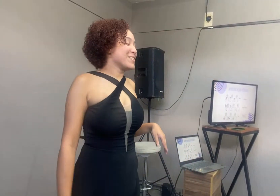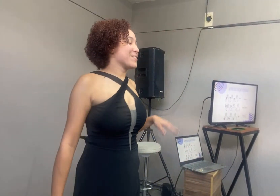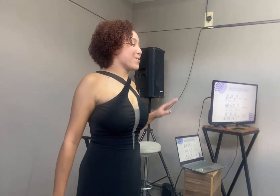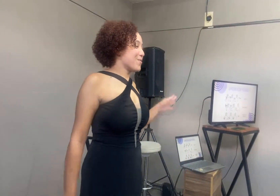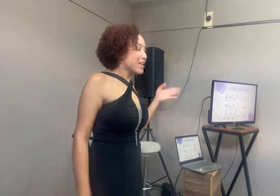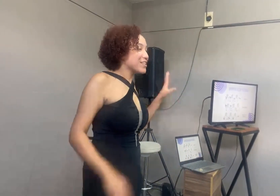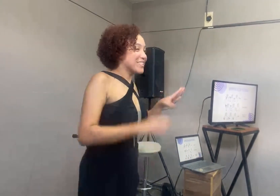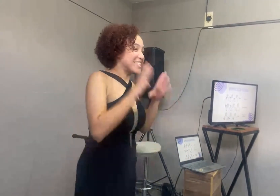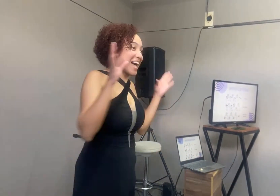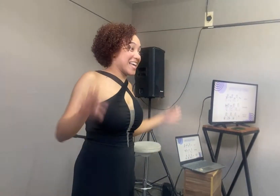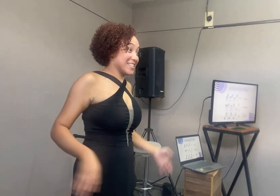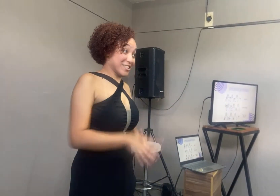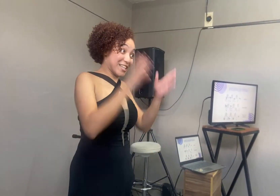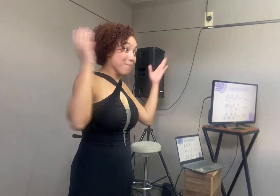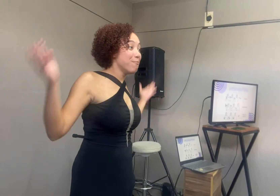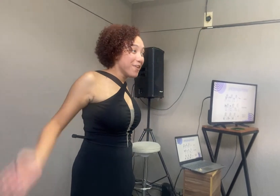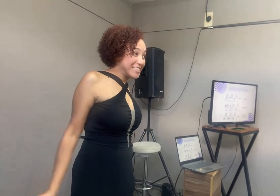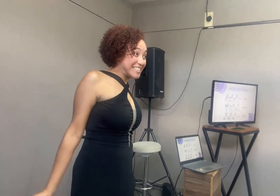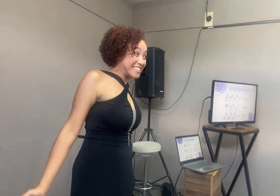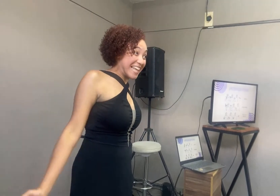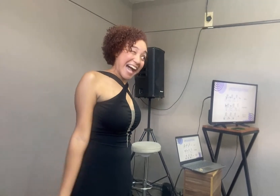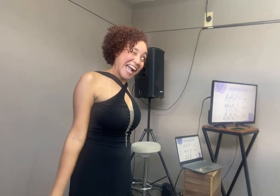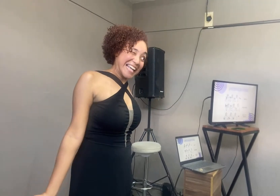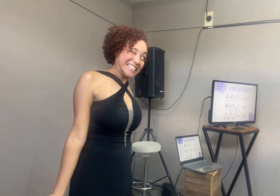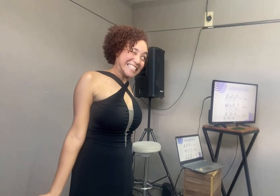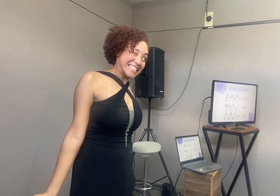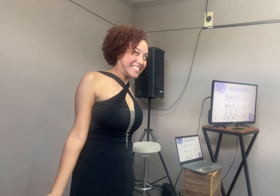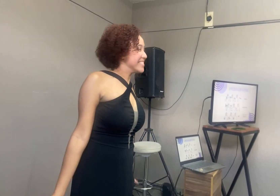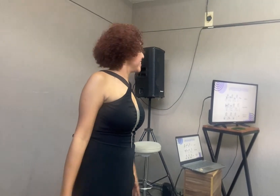São muitos sinais. Hoje tem muitos sinais.